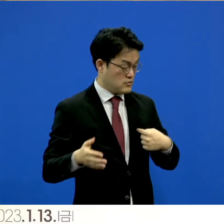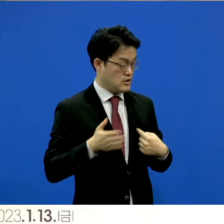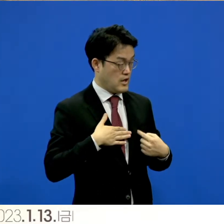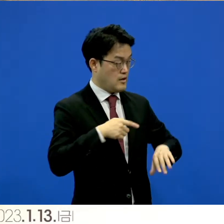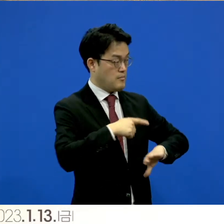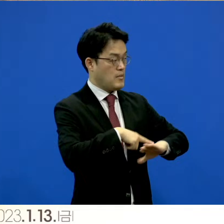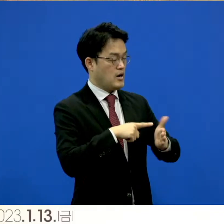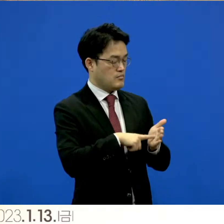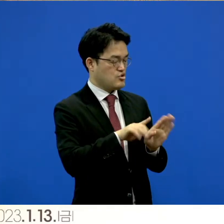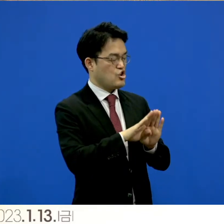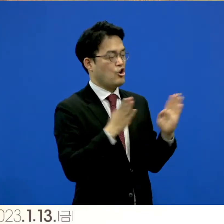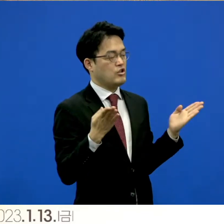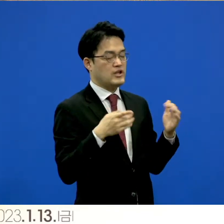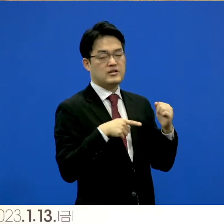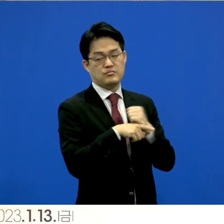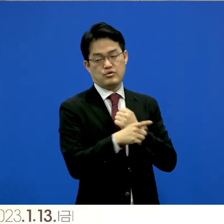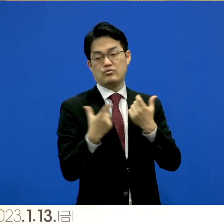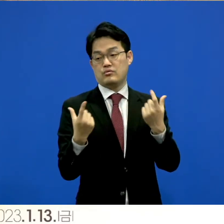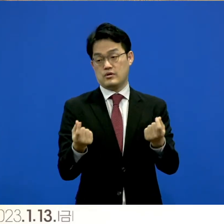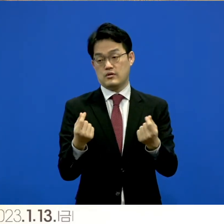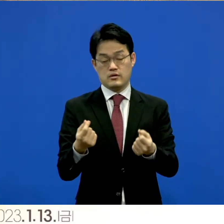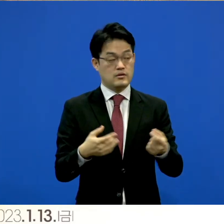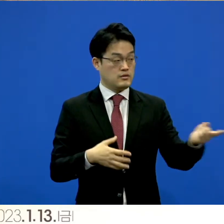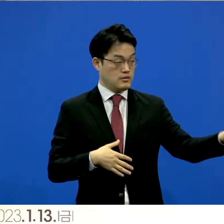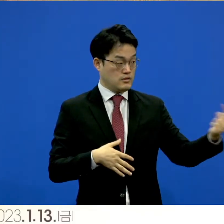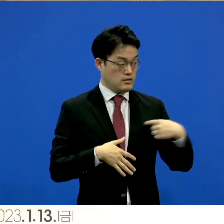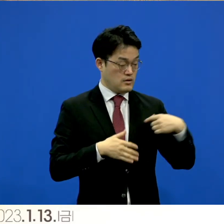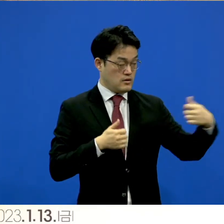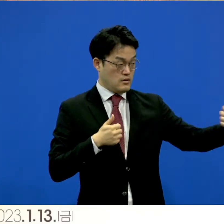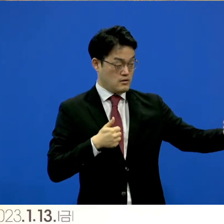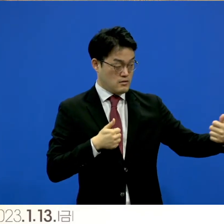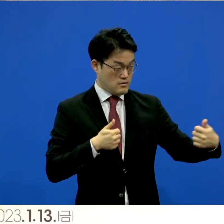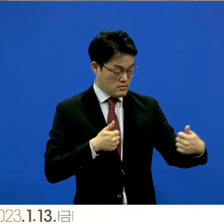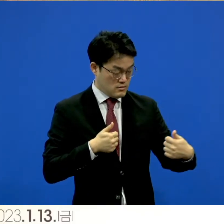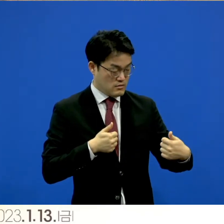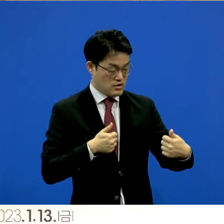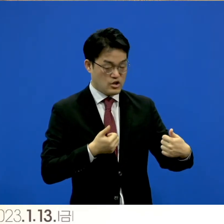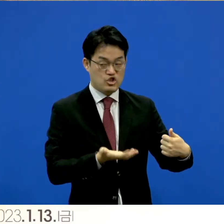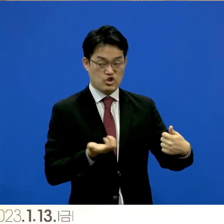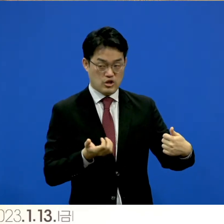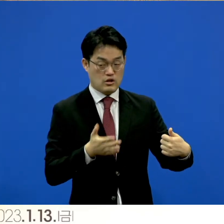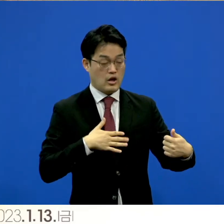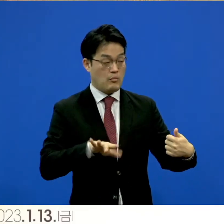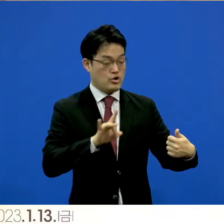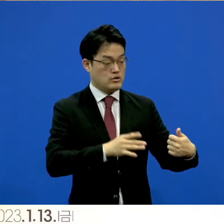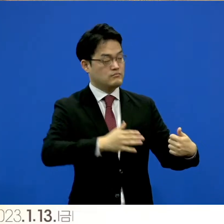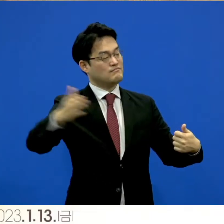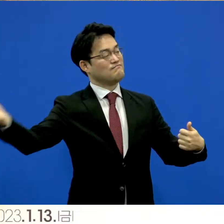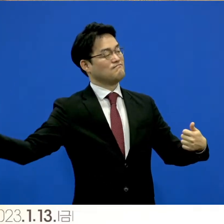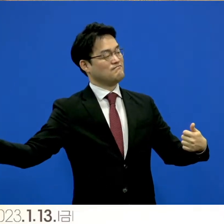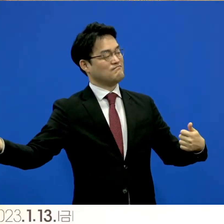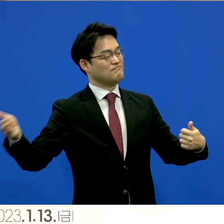뜻입니다. 상대가 나에게로 다가오기 전에 내가 그에게 다가가는 것이 두 팔 벌림입니다.